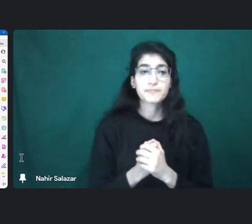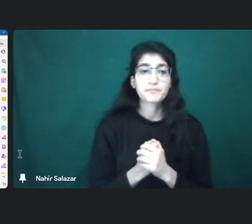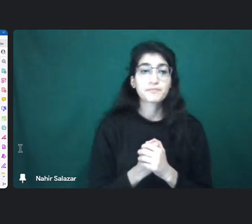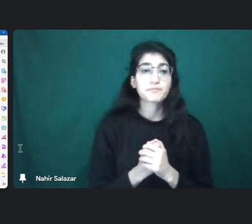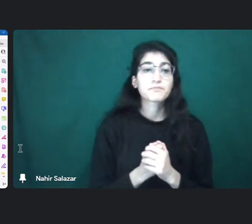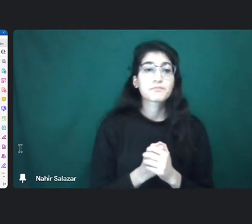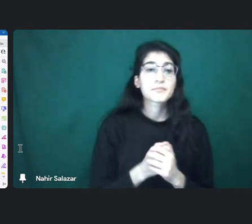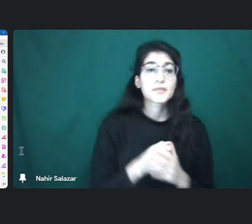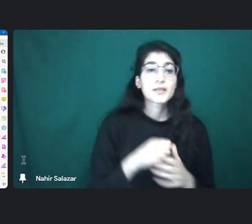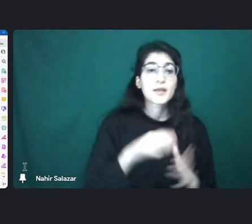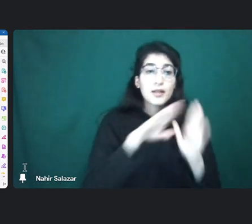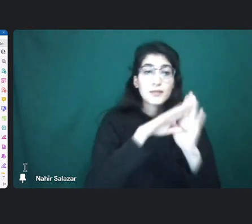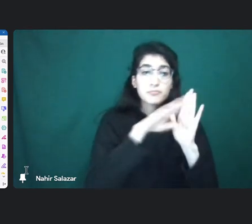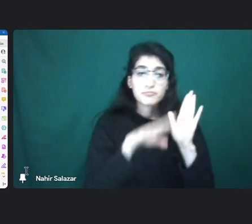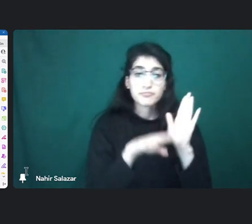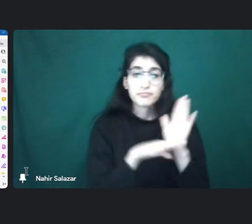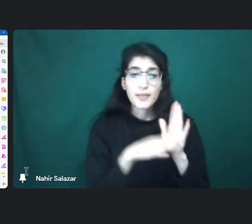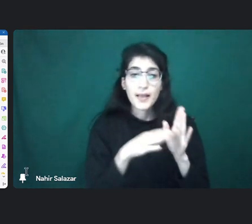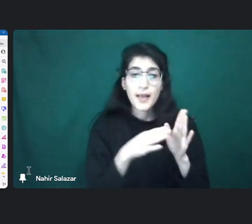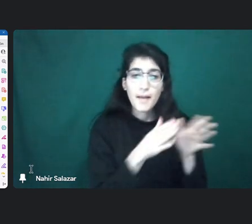la parte 2?